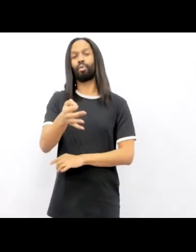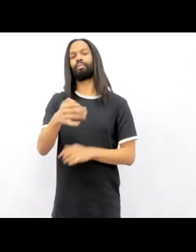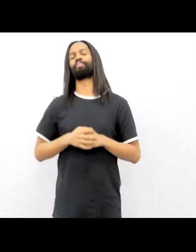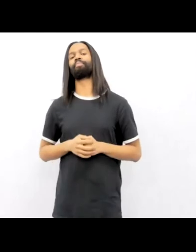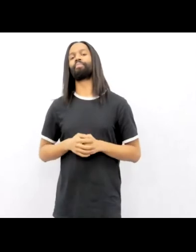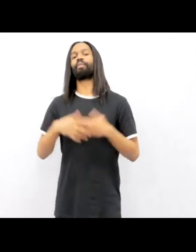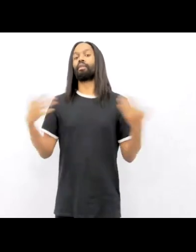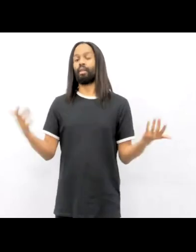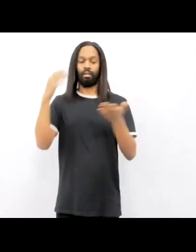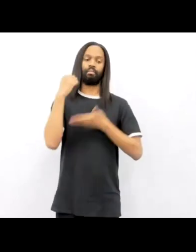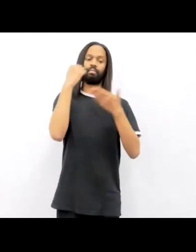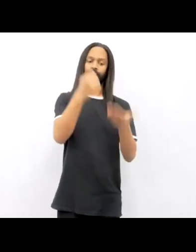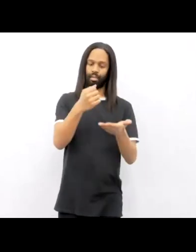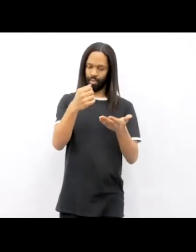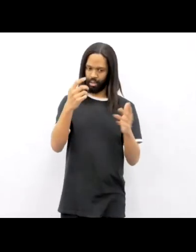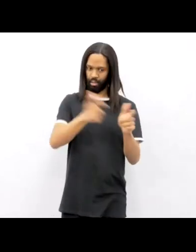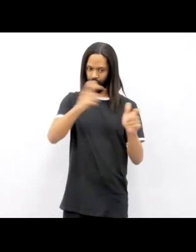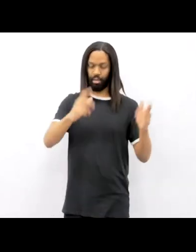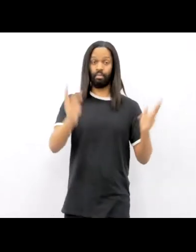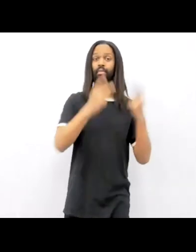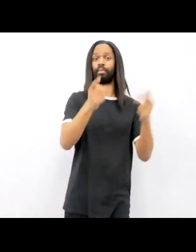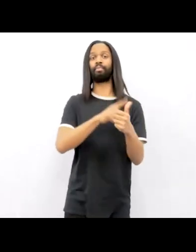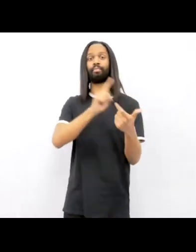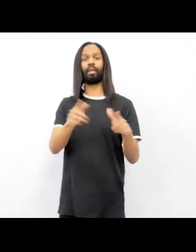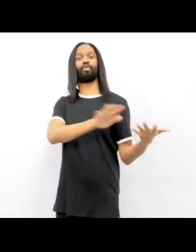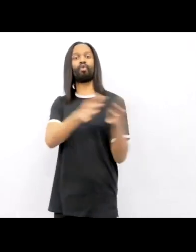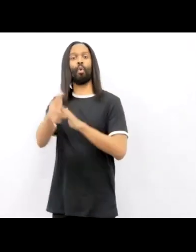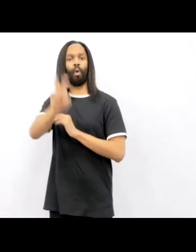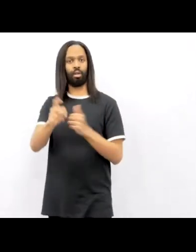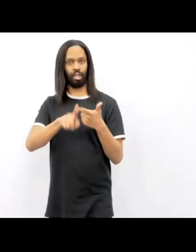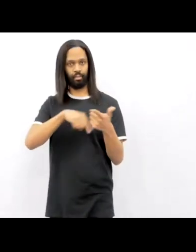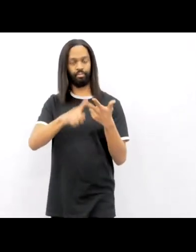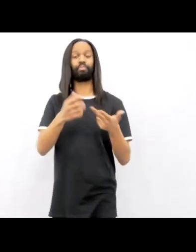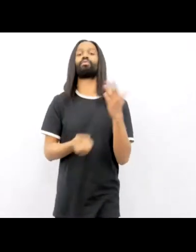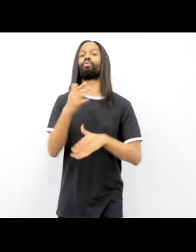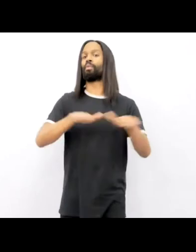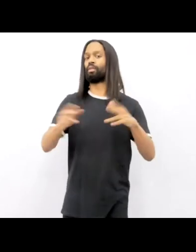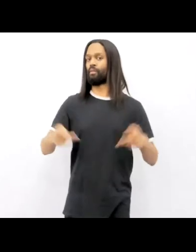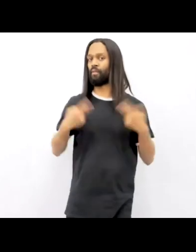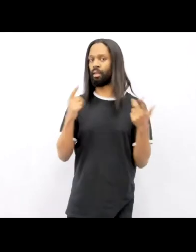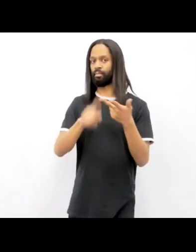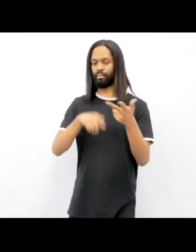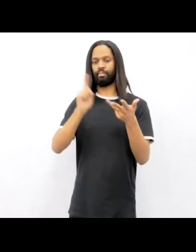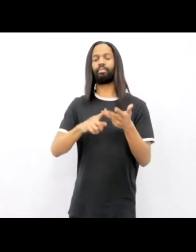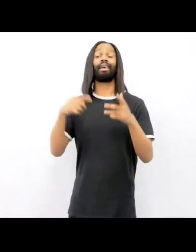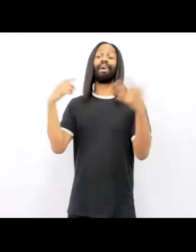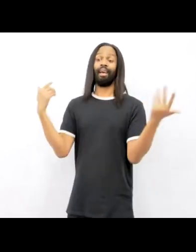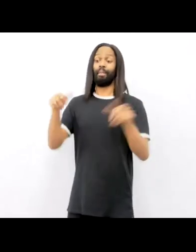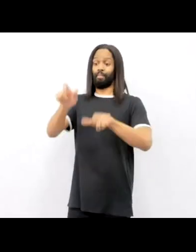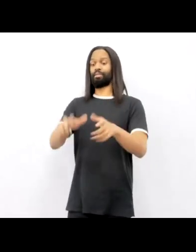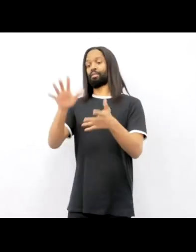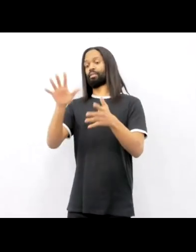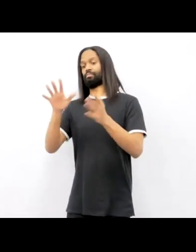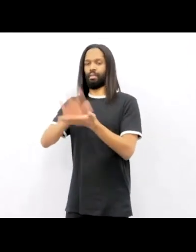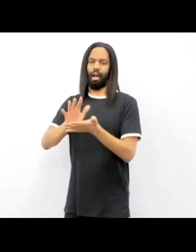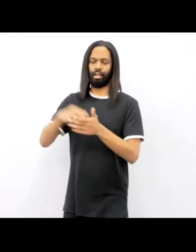Valorisation du patrimoine industriel, transition écologique, nouveau mode de vie, attente aussi d'un renouvellement générationnel dans ces